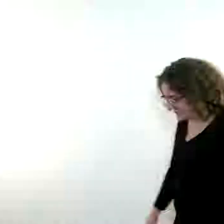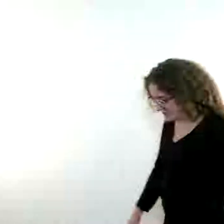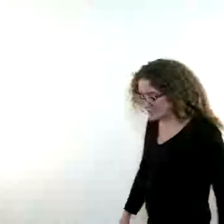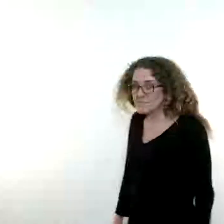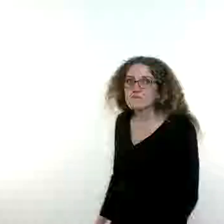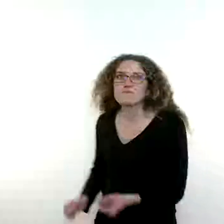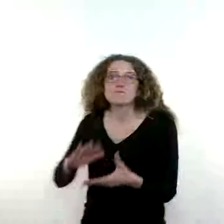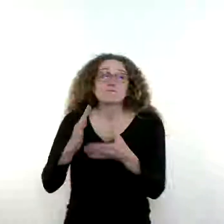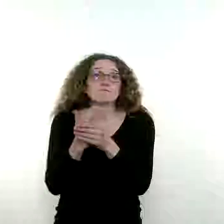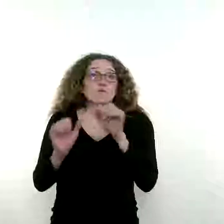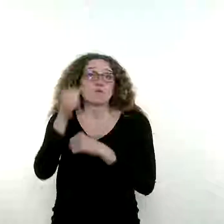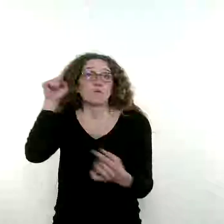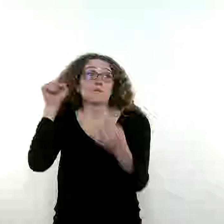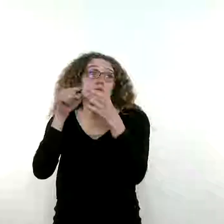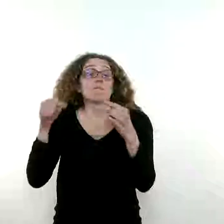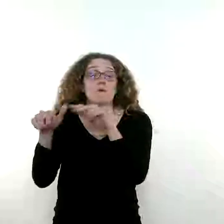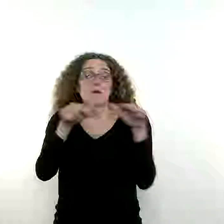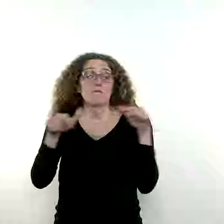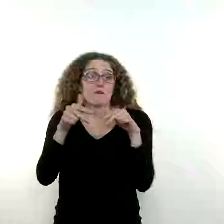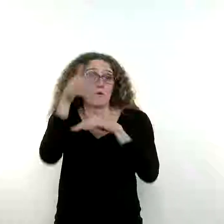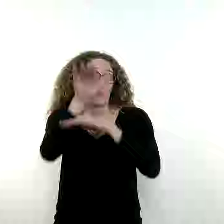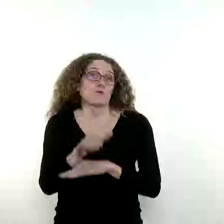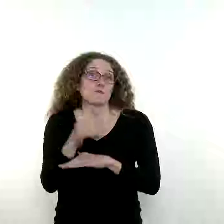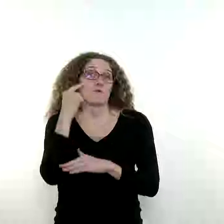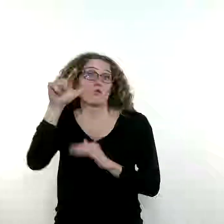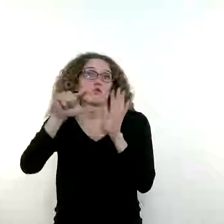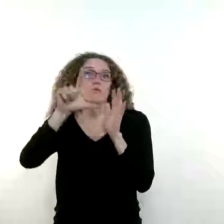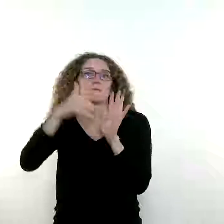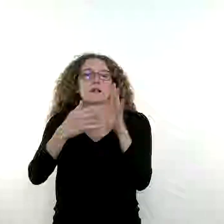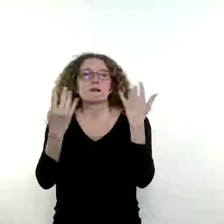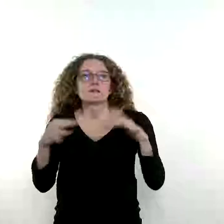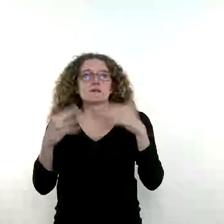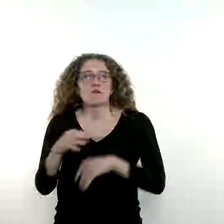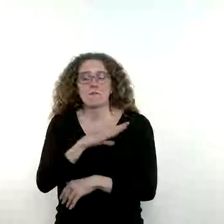urbaine pour l'année 2019. Lorraine Hakim.